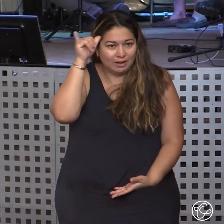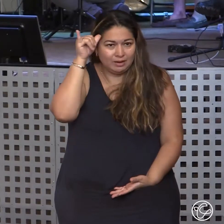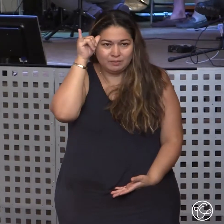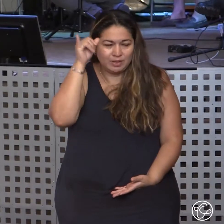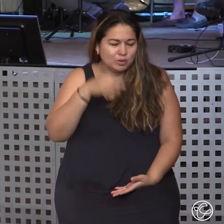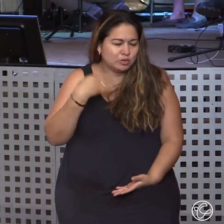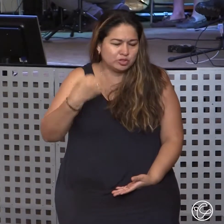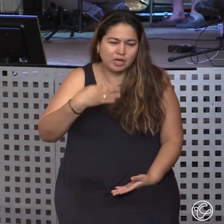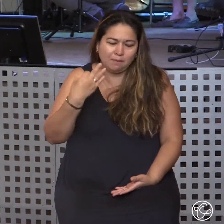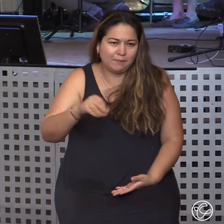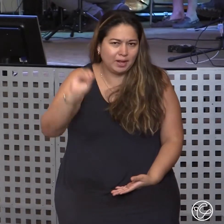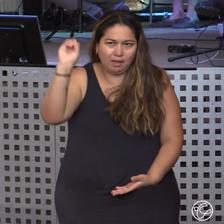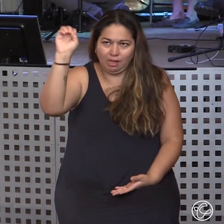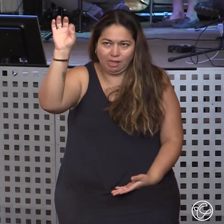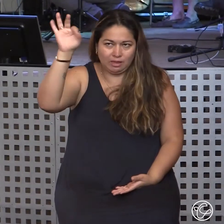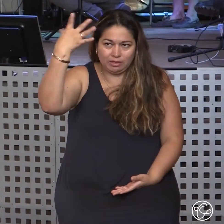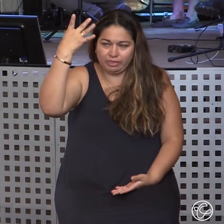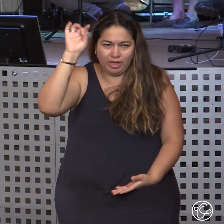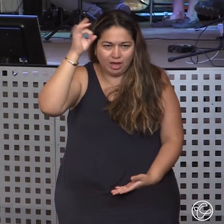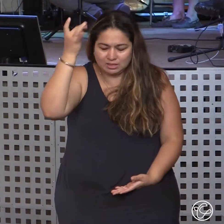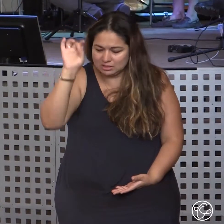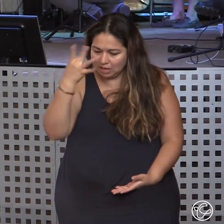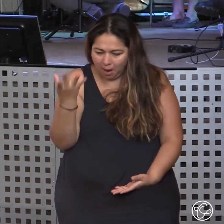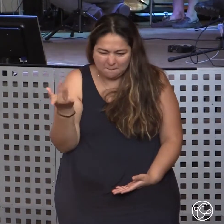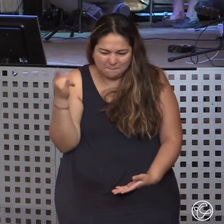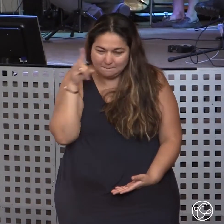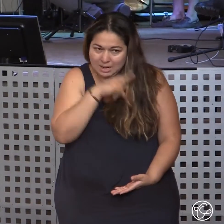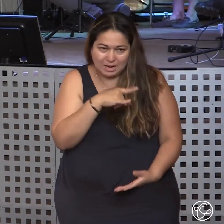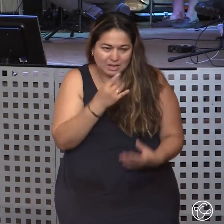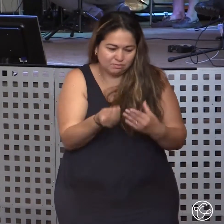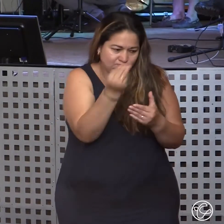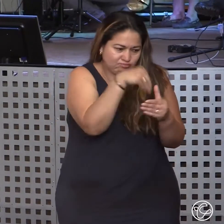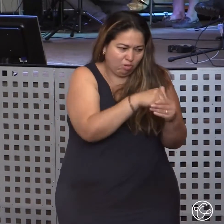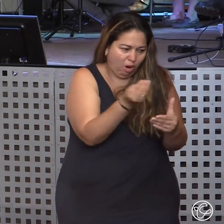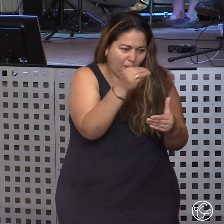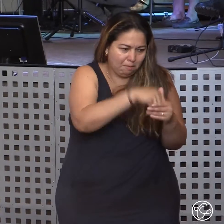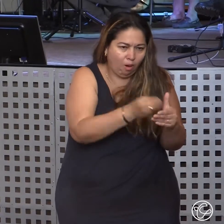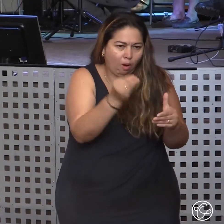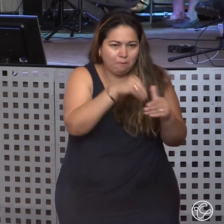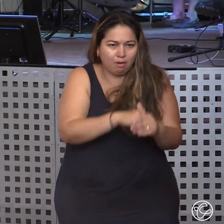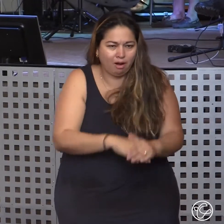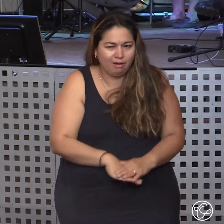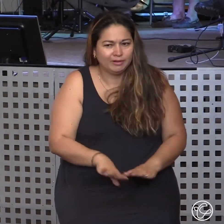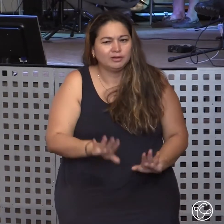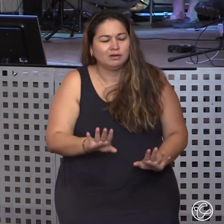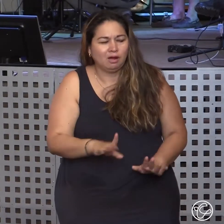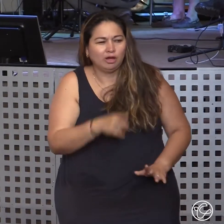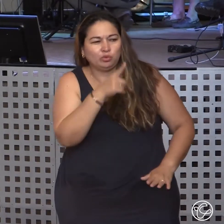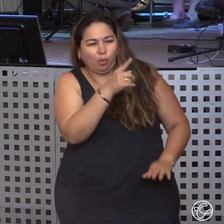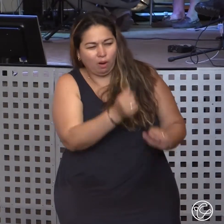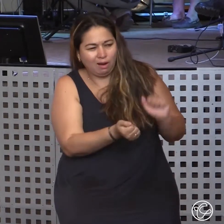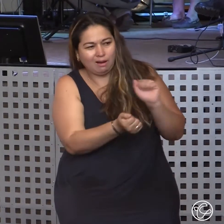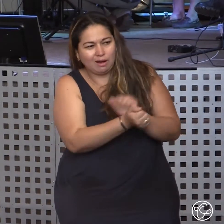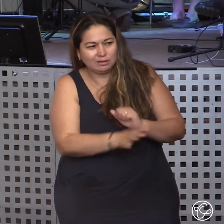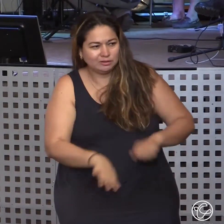ideas? Te mete ideas y te dice, ya le vale a mi padre.